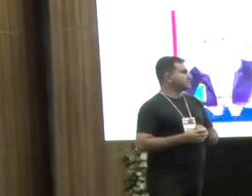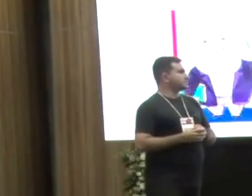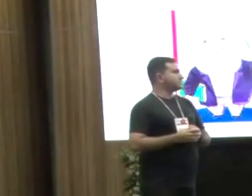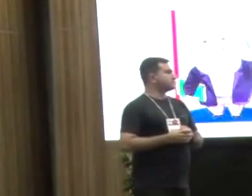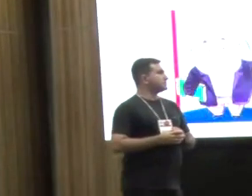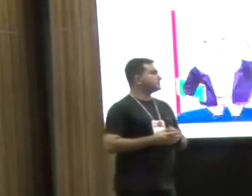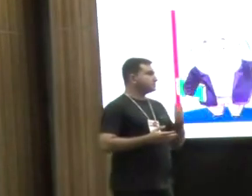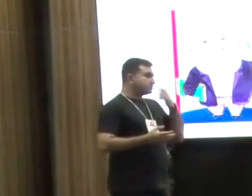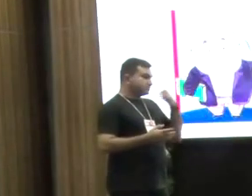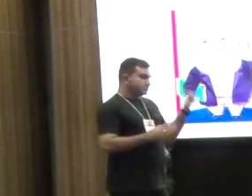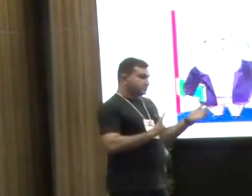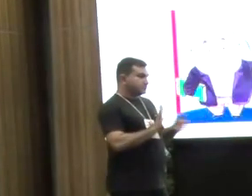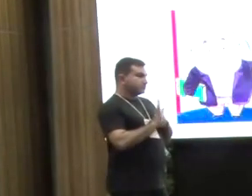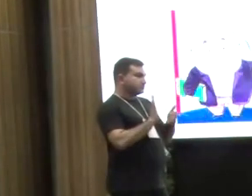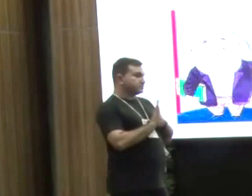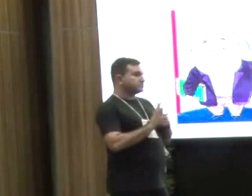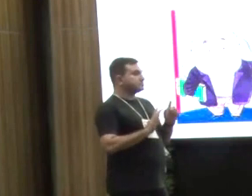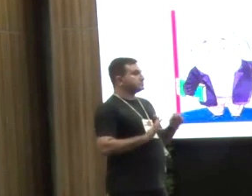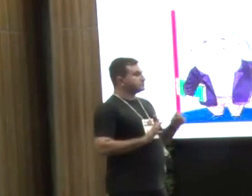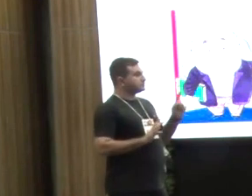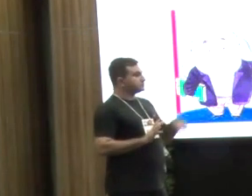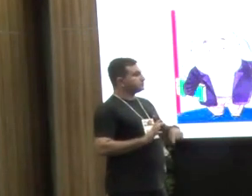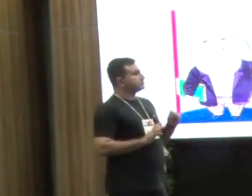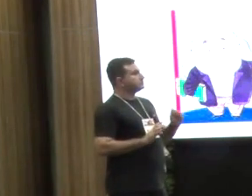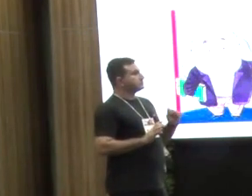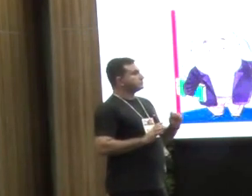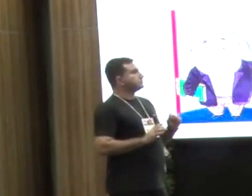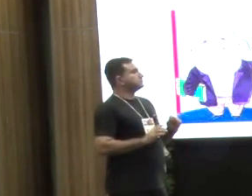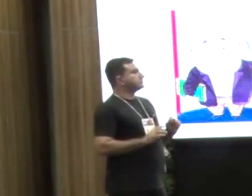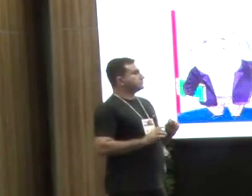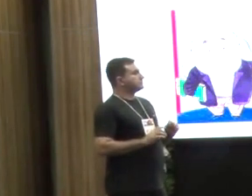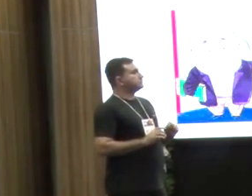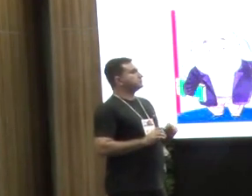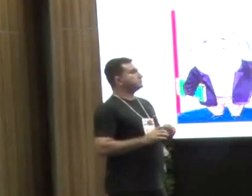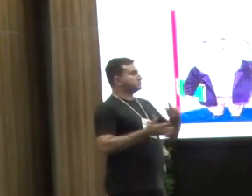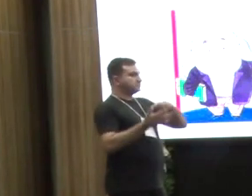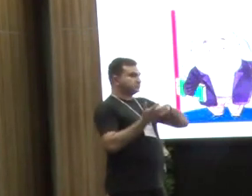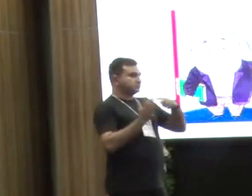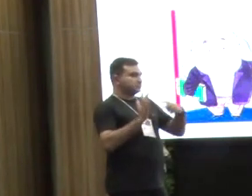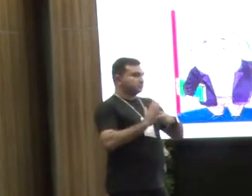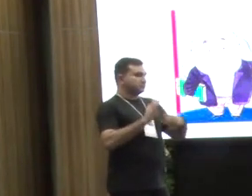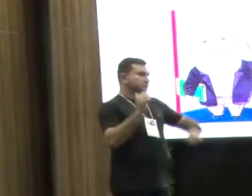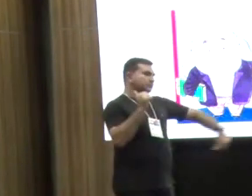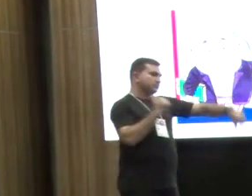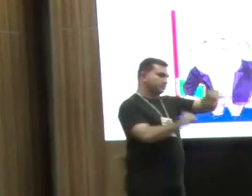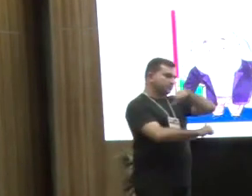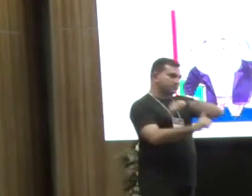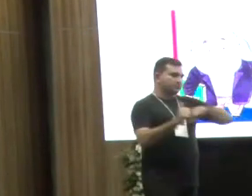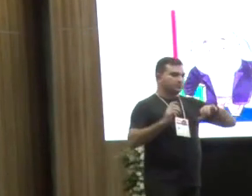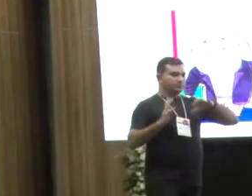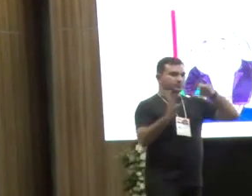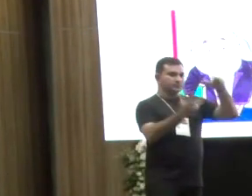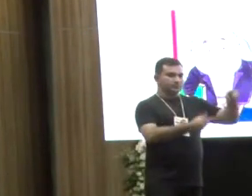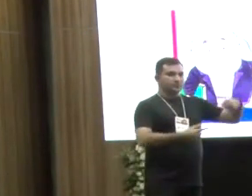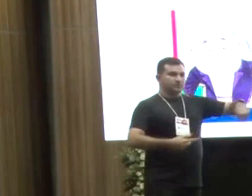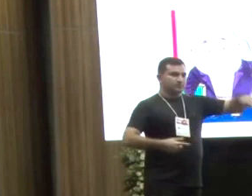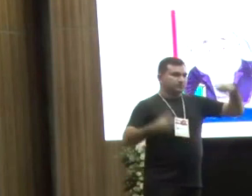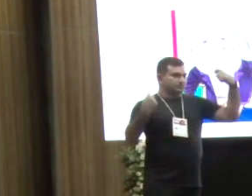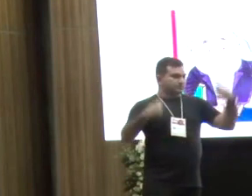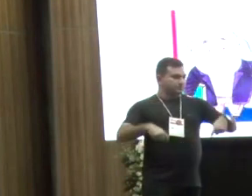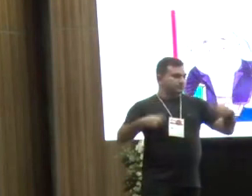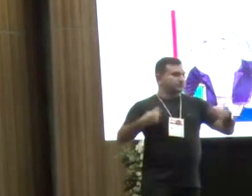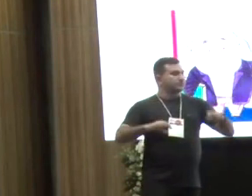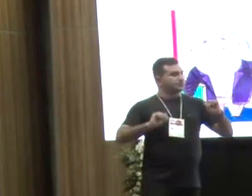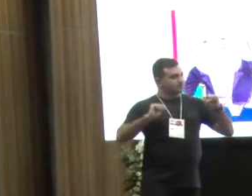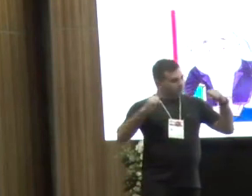Essa abordagem é uma abordagem que ressignifica o mundo. E nós precisamos